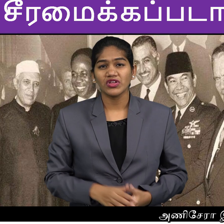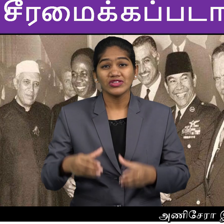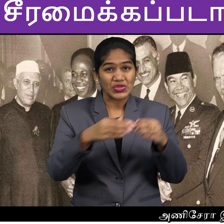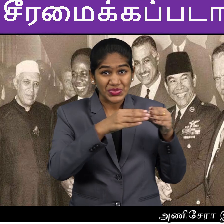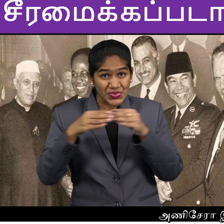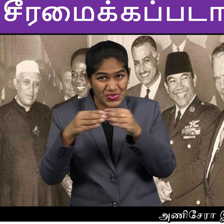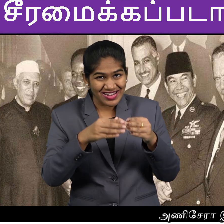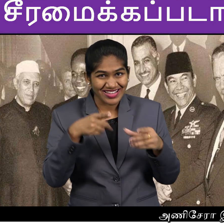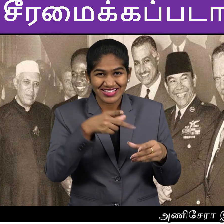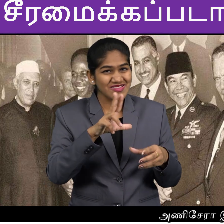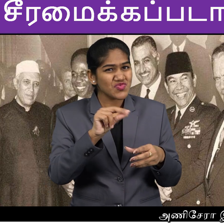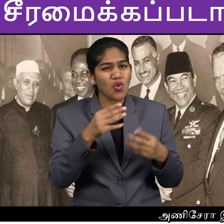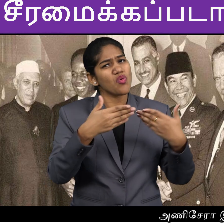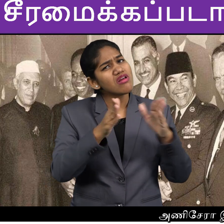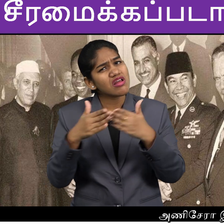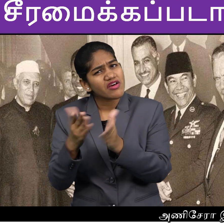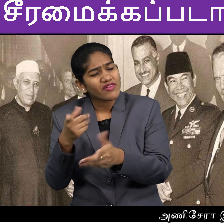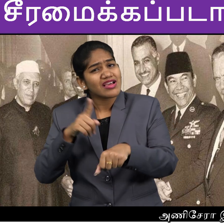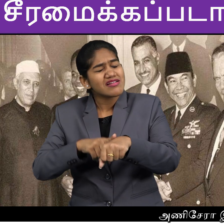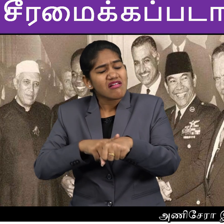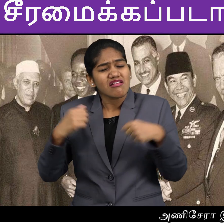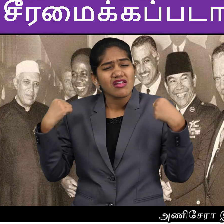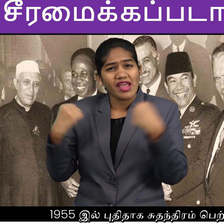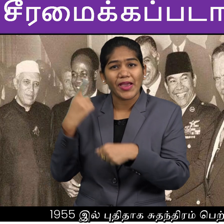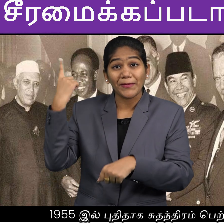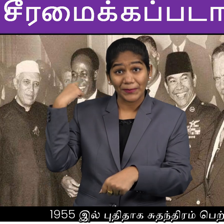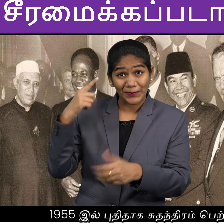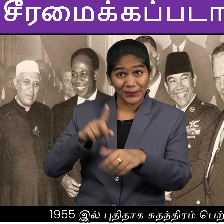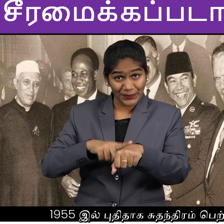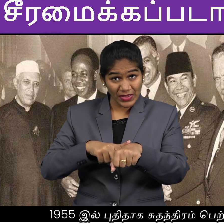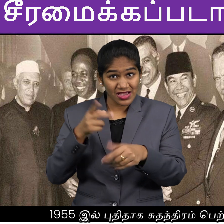அணிசேரா இயக்கம், அதாவது என்ஏஎம்,